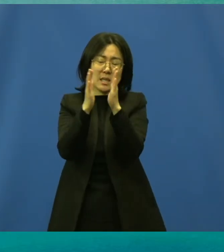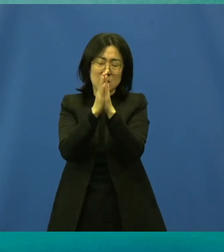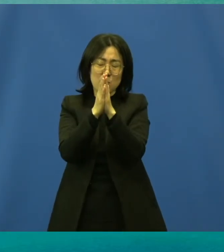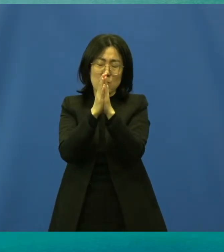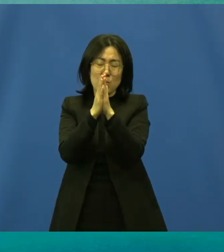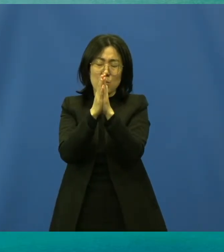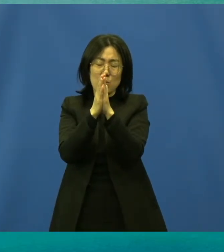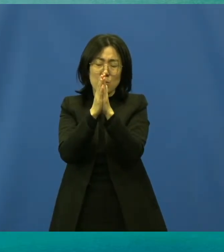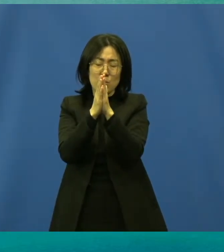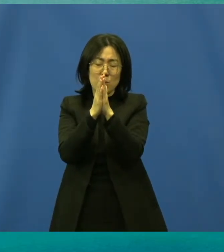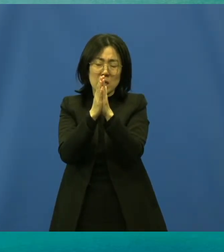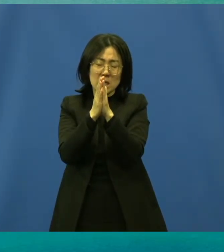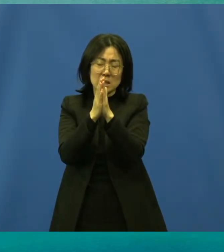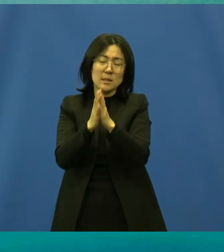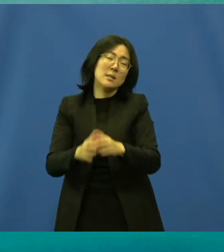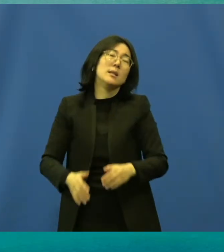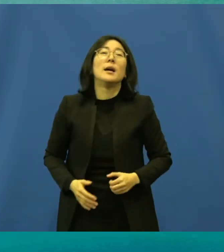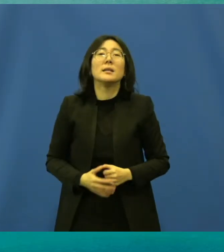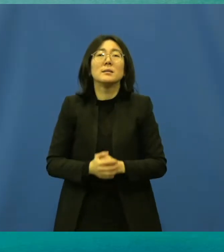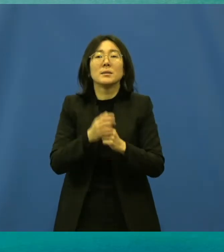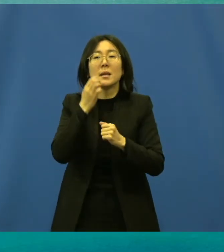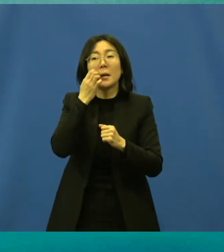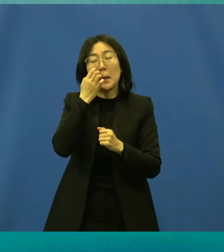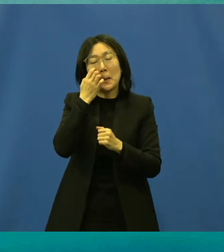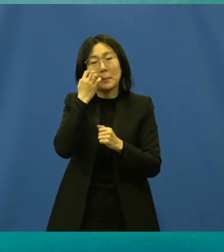갖도록 하겠습니다.